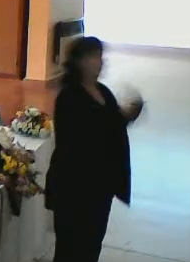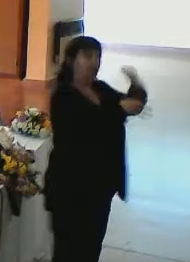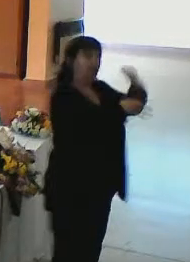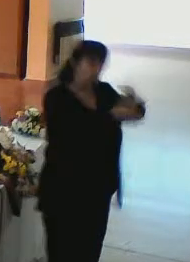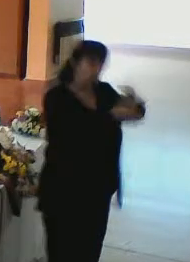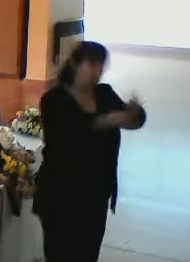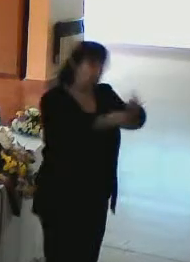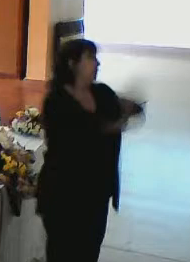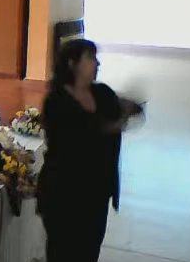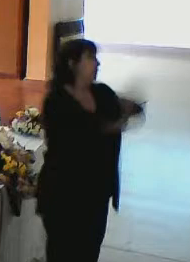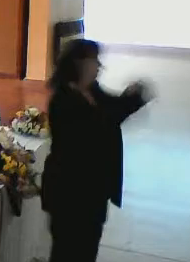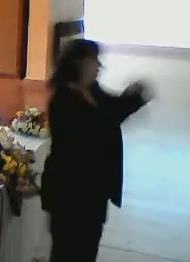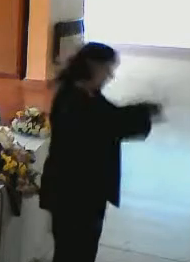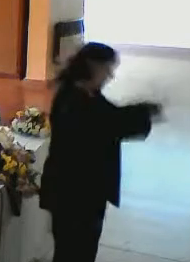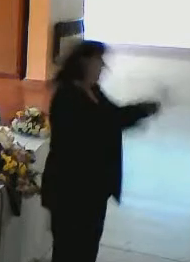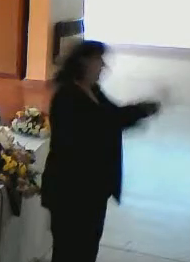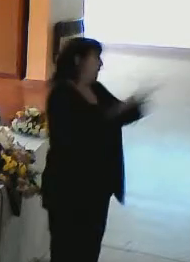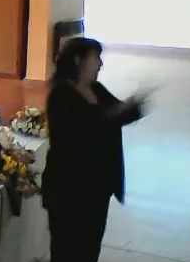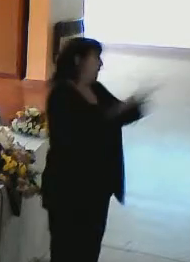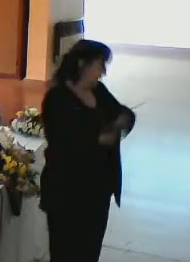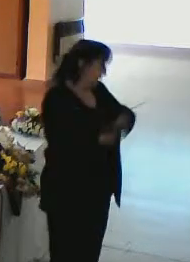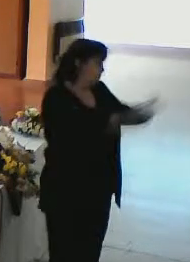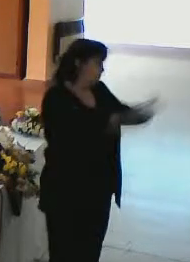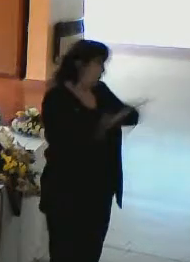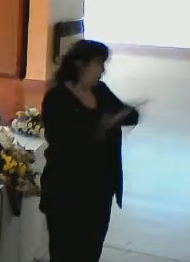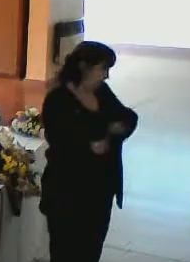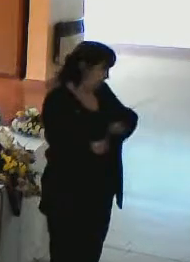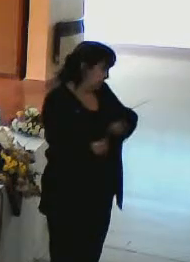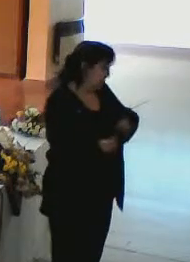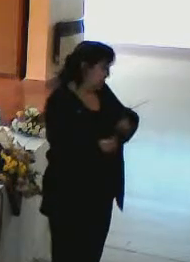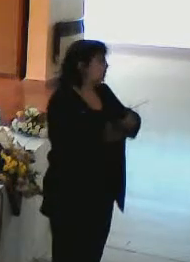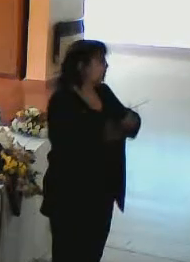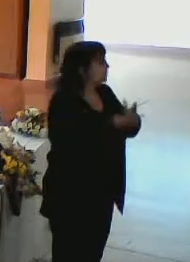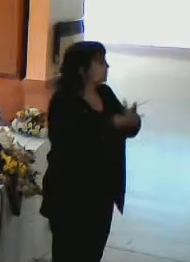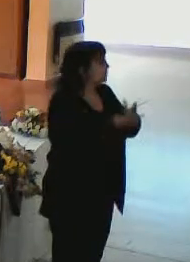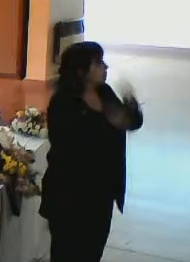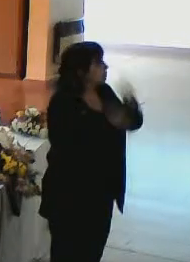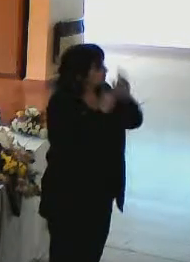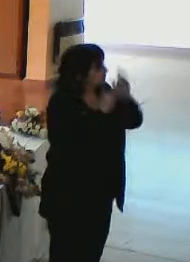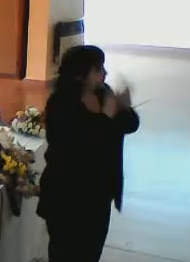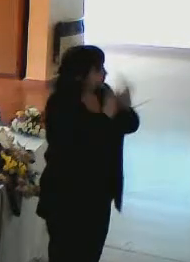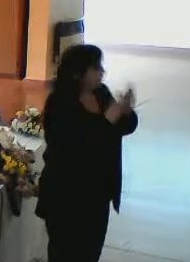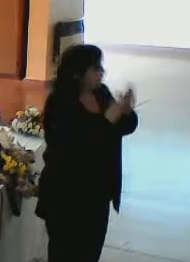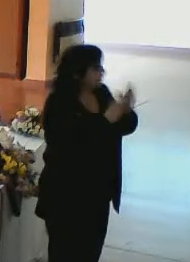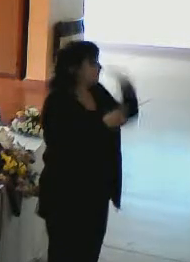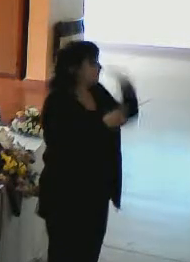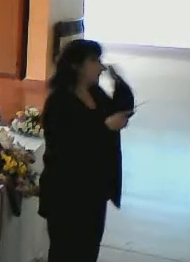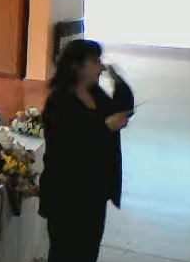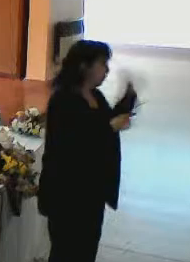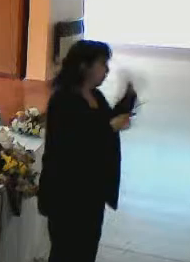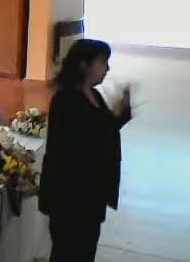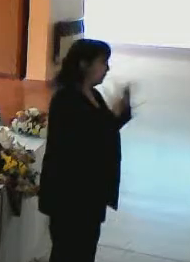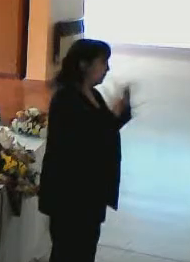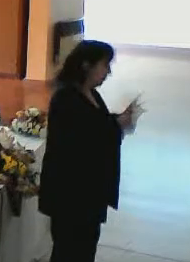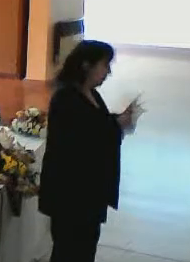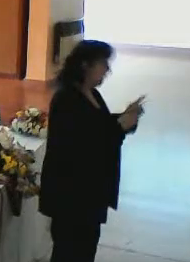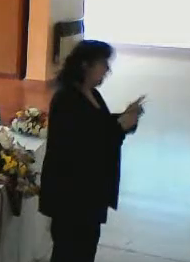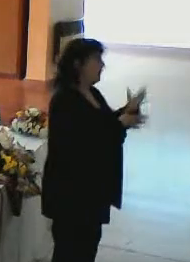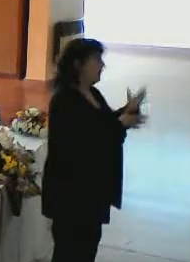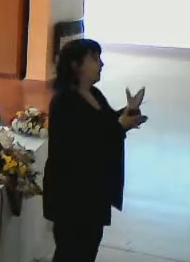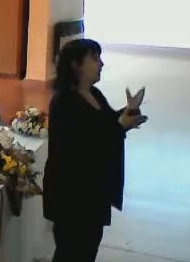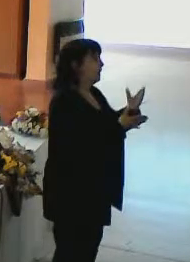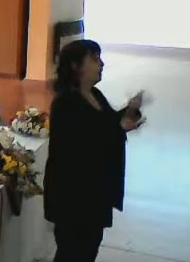y en su familia, a través del tratamiento conductual, el tratamiento psicoeducacional y por último el